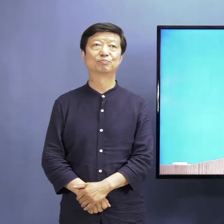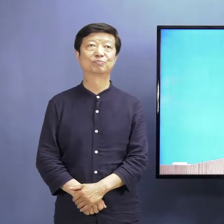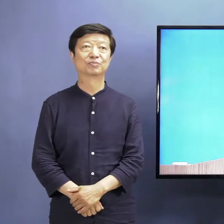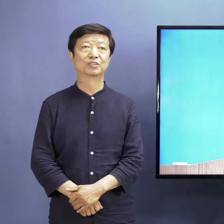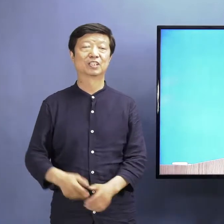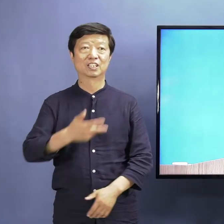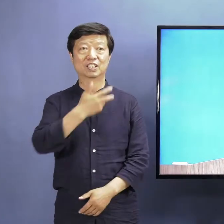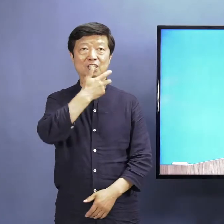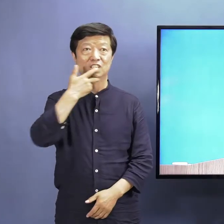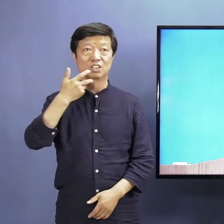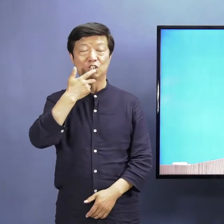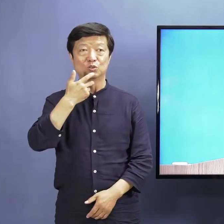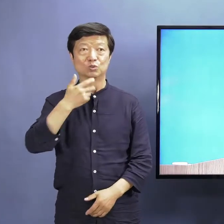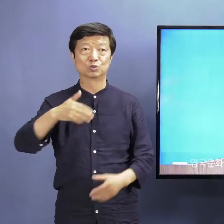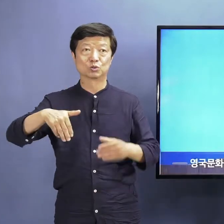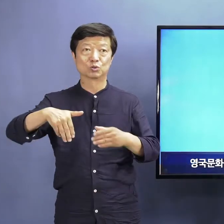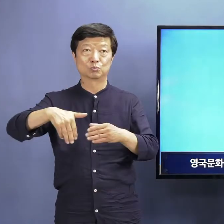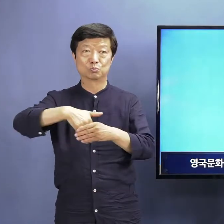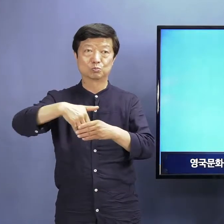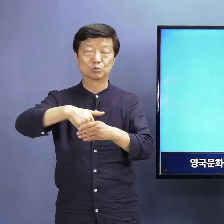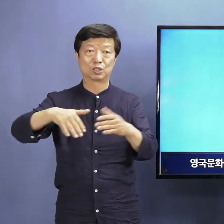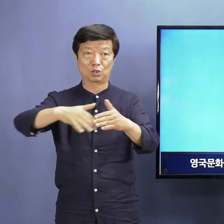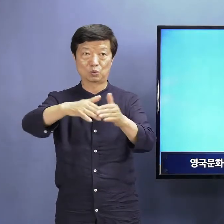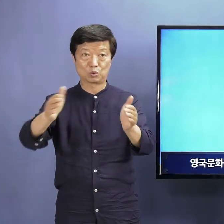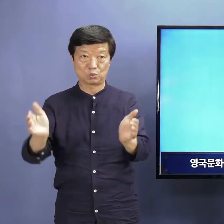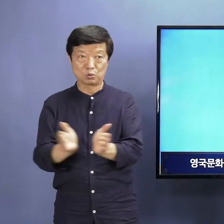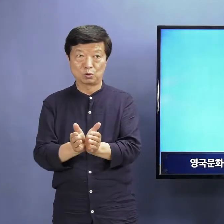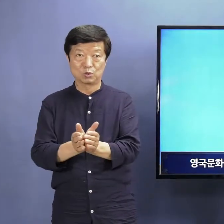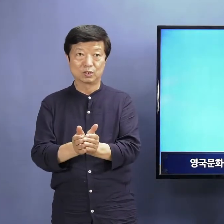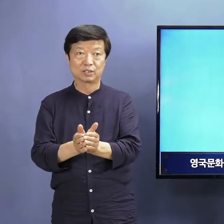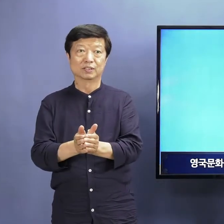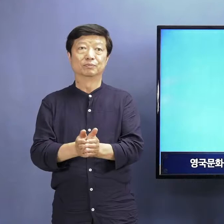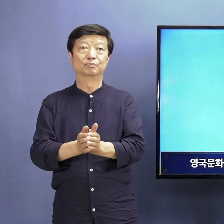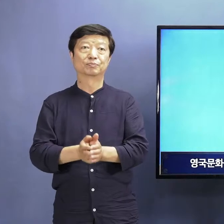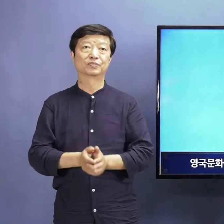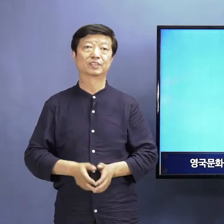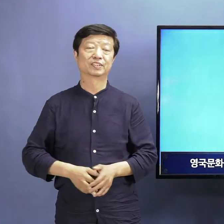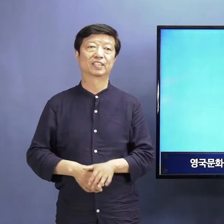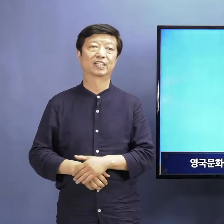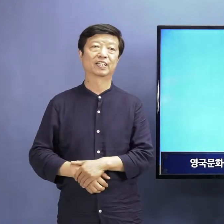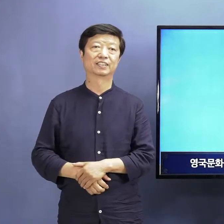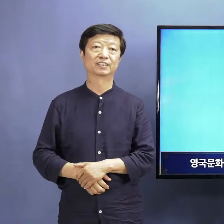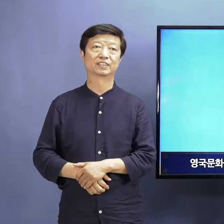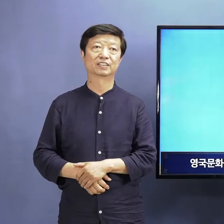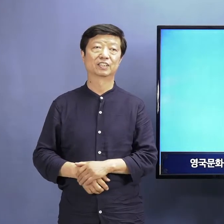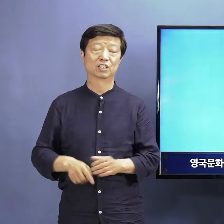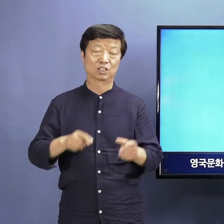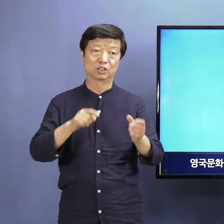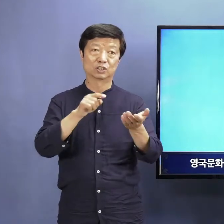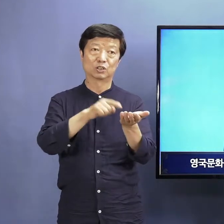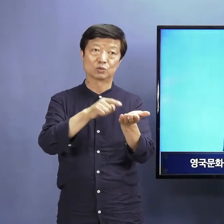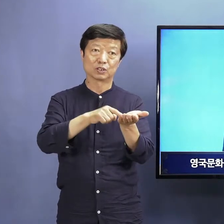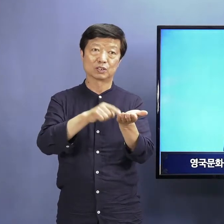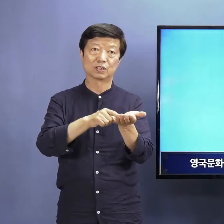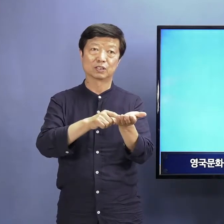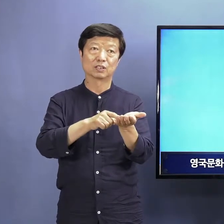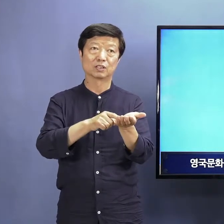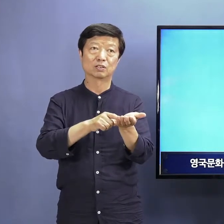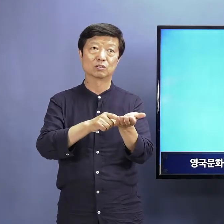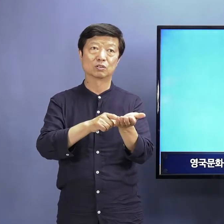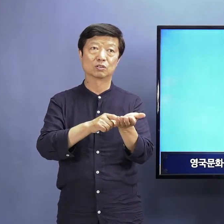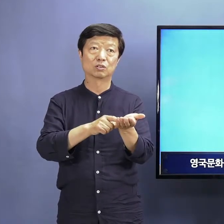영국 문화원이라는 곳이 있습니다. 브리티시 카운슬이라는 곳인데 거기에서